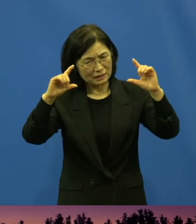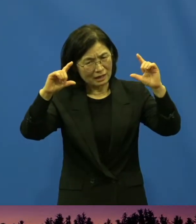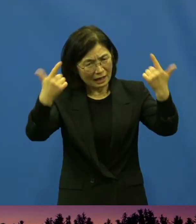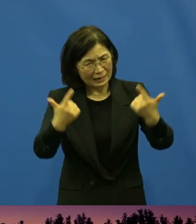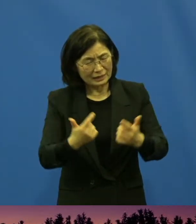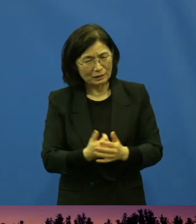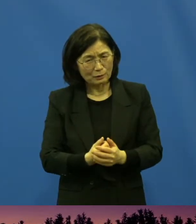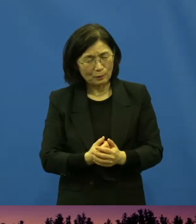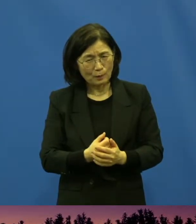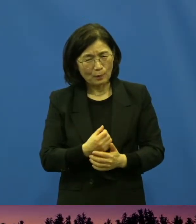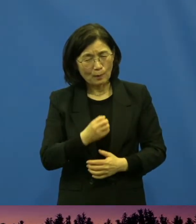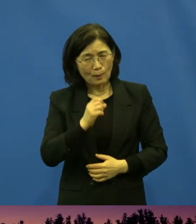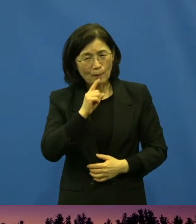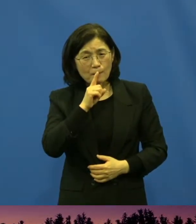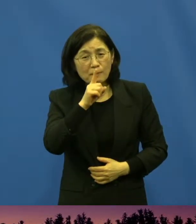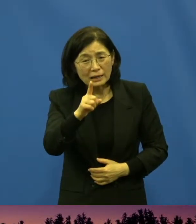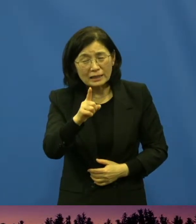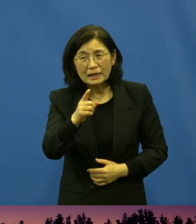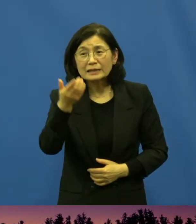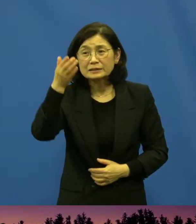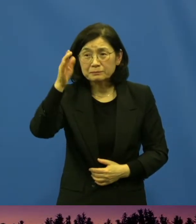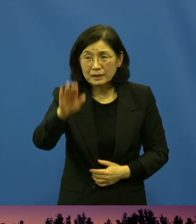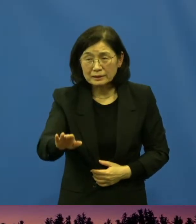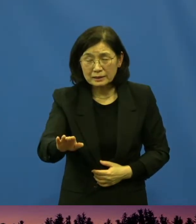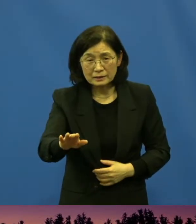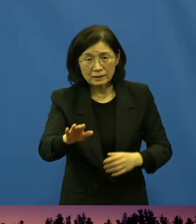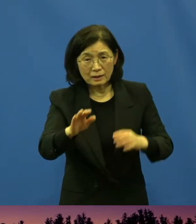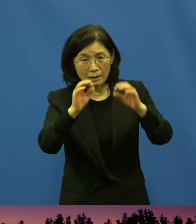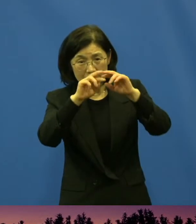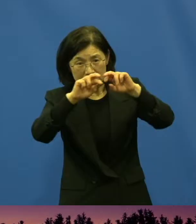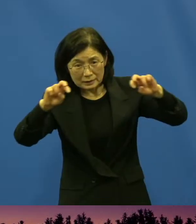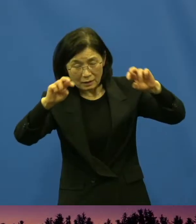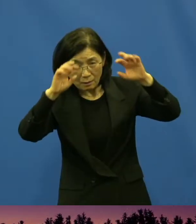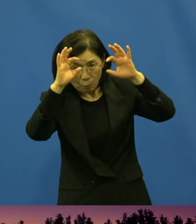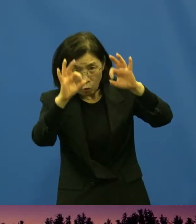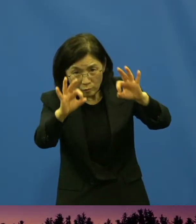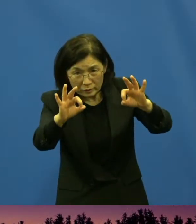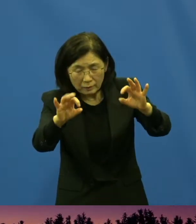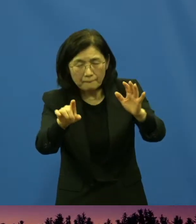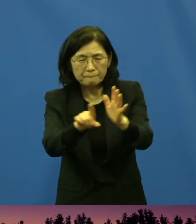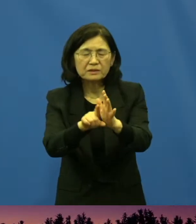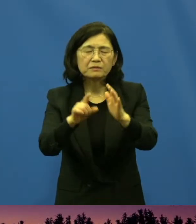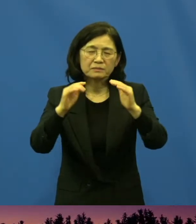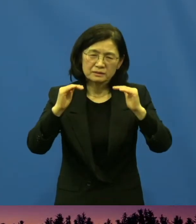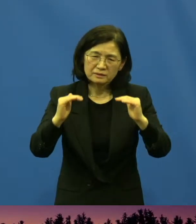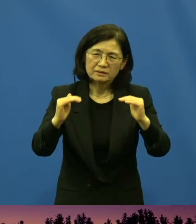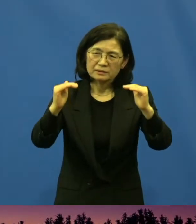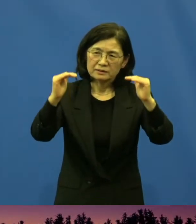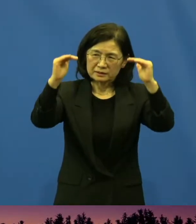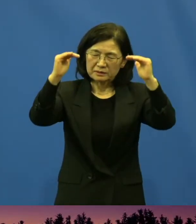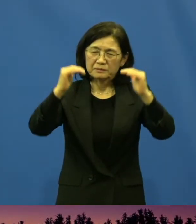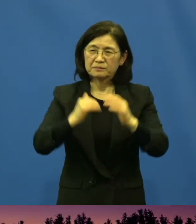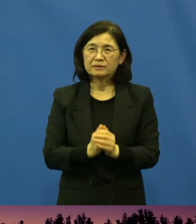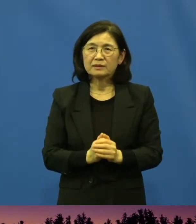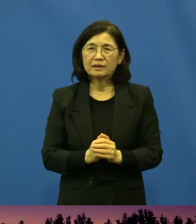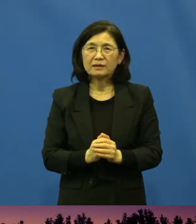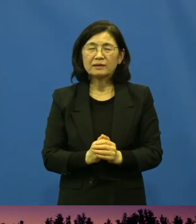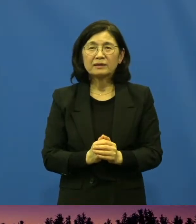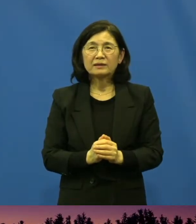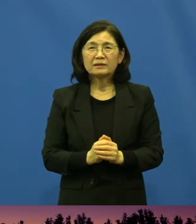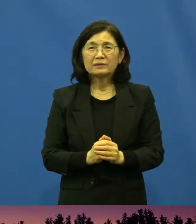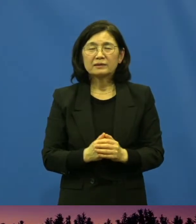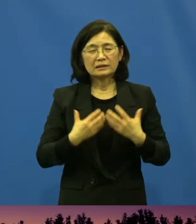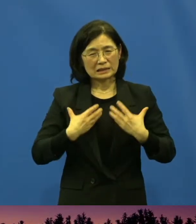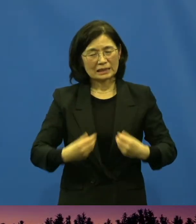여러분, 잘하는 것은 하루아침에 잘하는 것은 아닙니다. 시간이 많이 필요해요. 어떤 분은 너무 낙심하지 마세요. 나 지금 이렇게 오래 다녔는데 이렇게